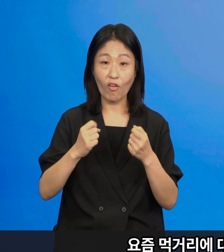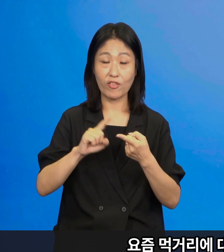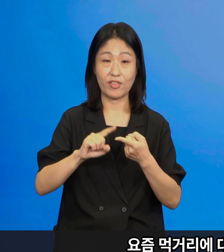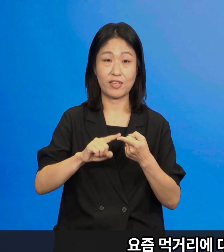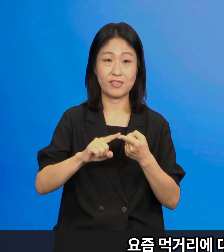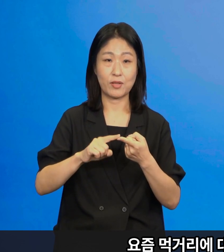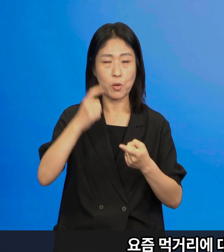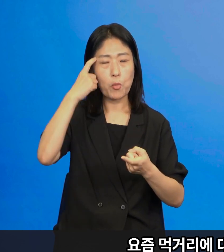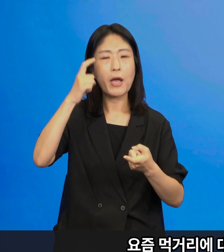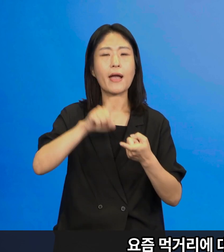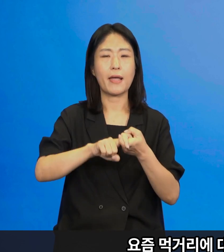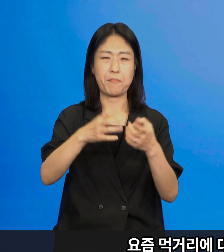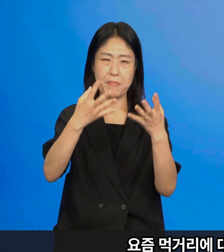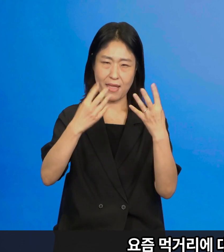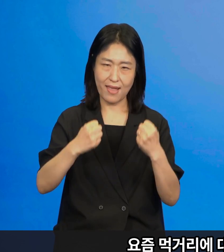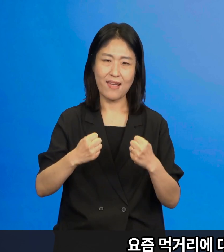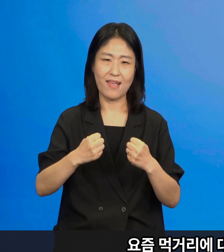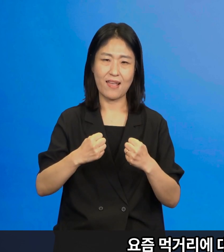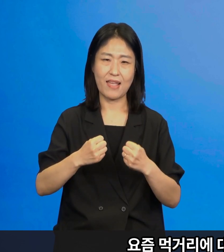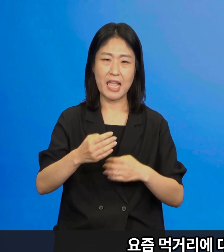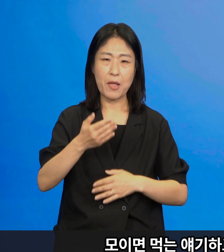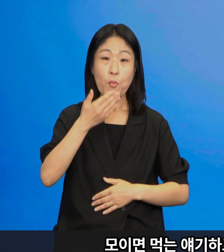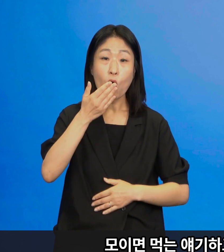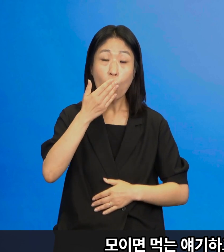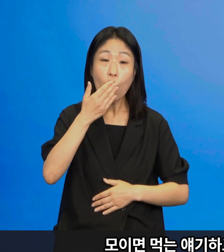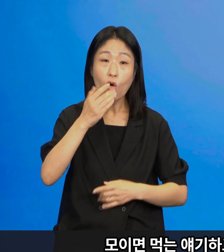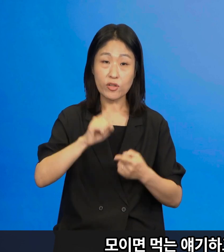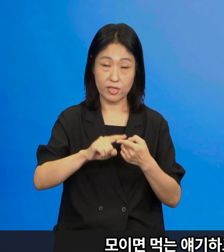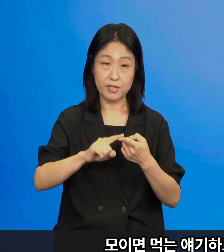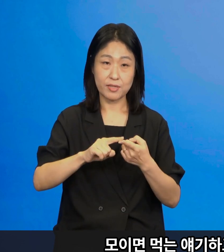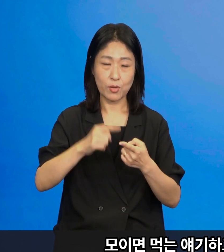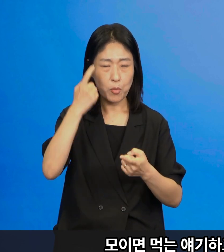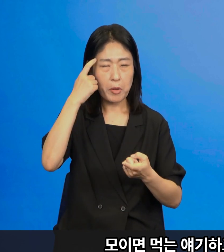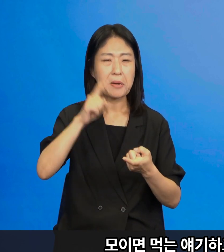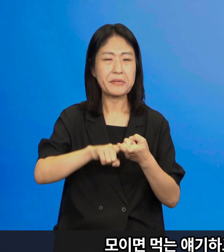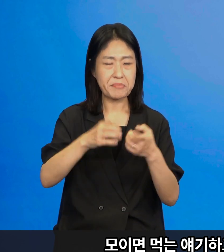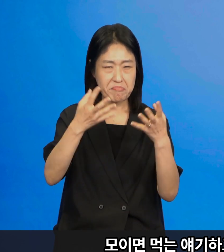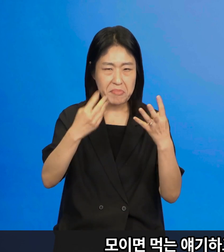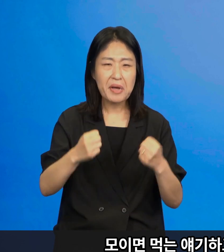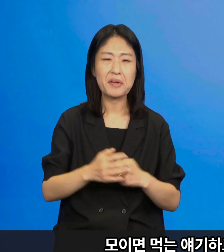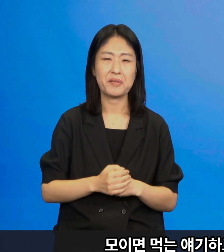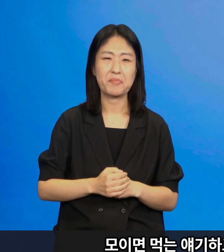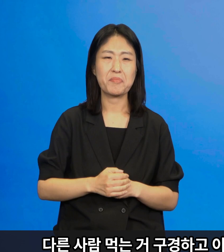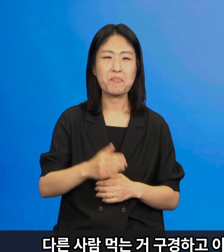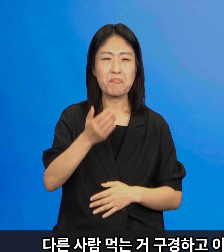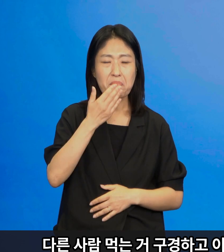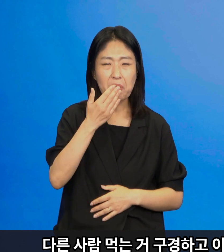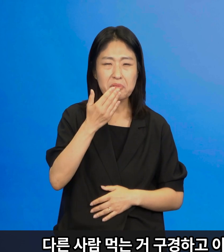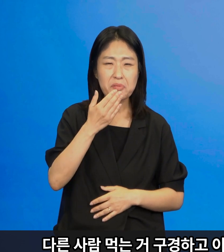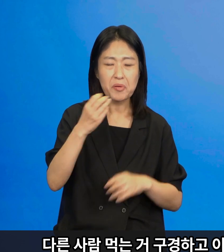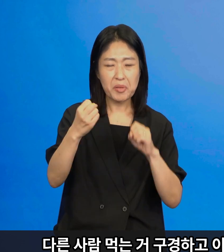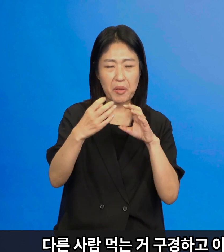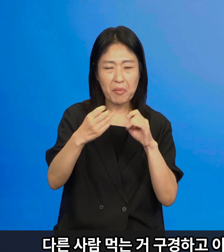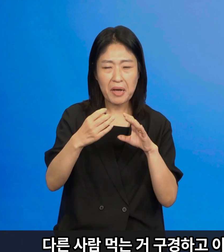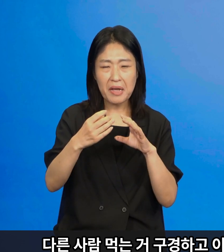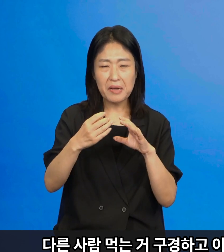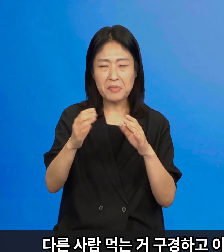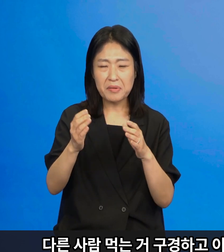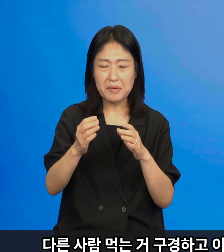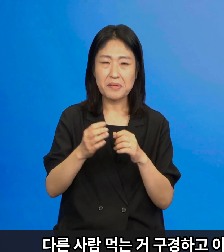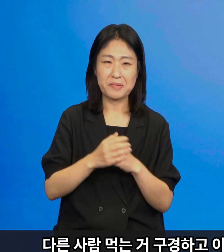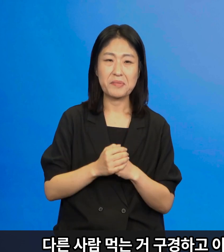요즘 먹거리에 대한 관심이 참 많은데 모이면 먹는 얘기하고 흩어져도 먹는 거 보고 다른 사람 먹는 거